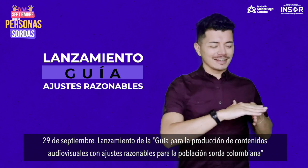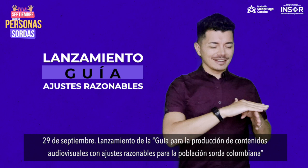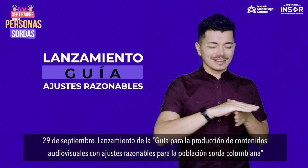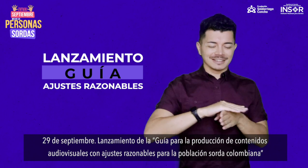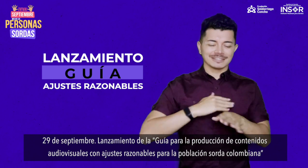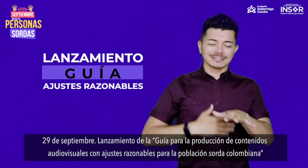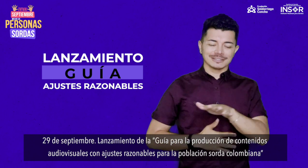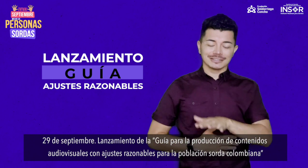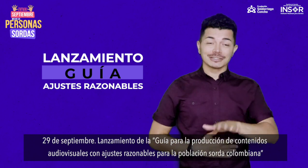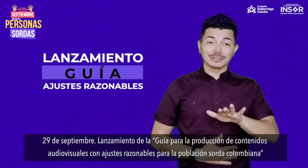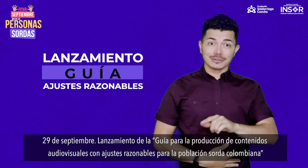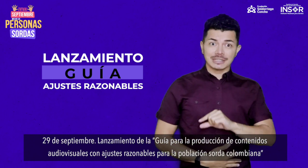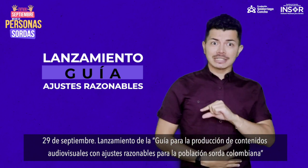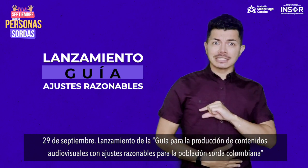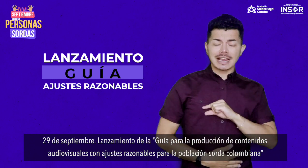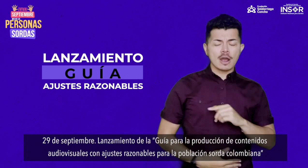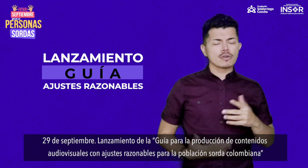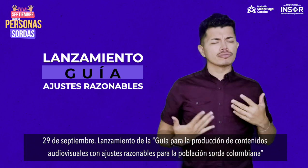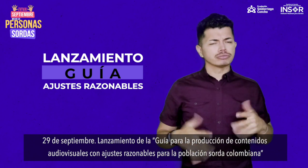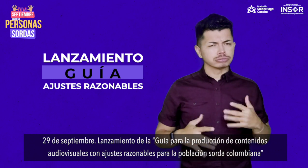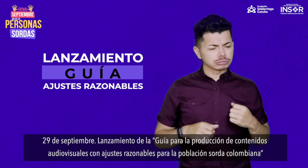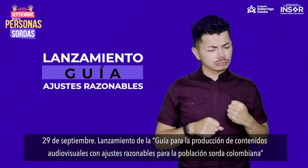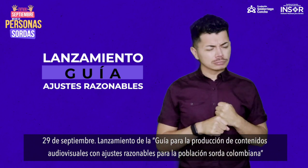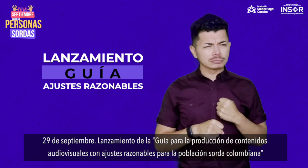con ajustes razonables para la población sorda colombiana,